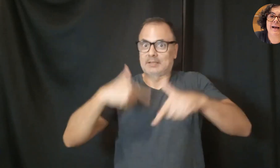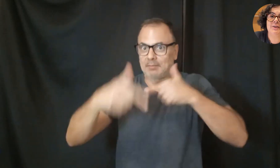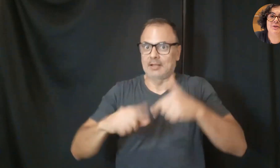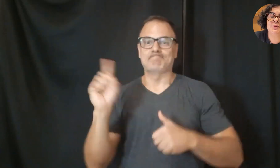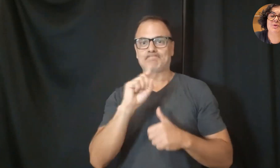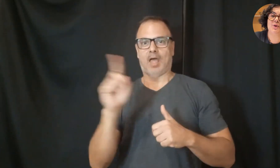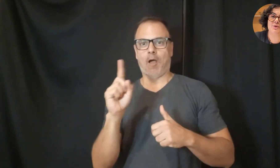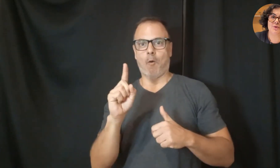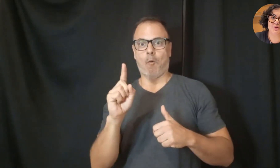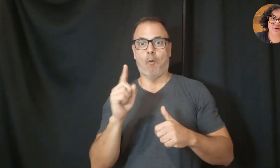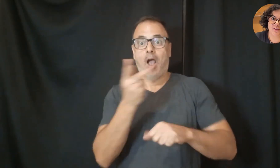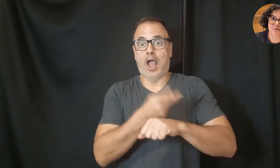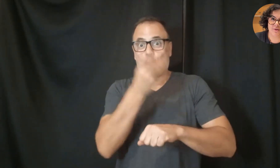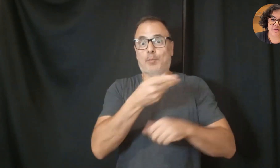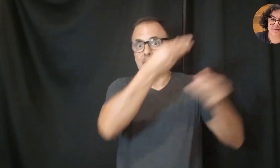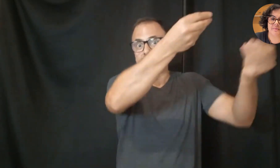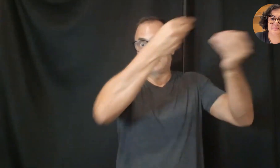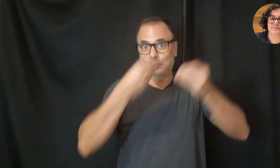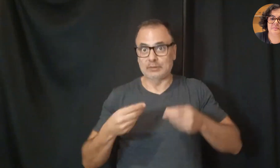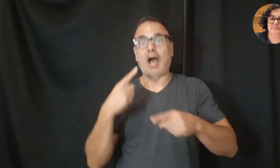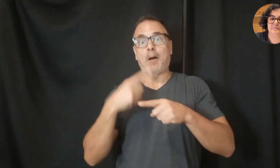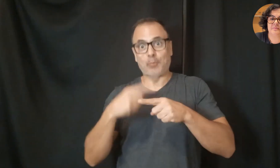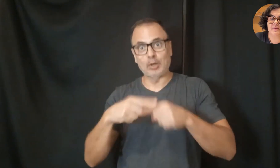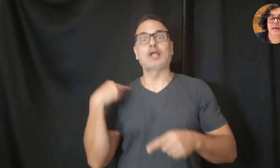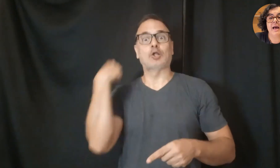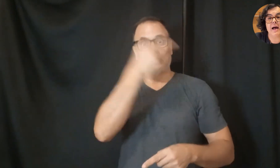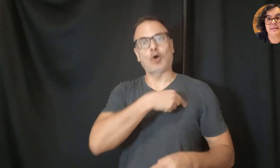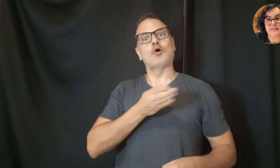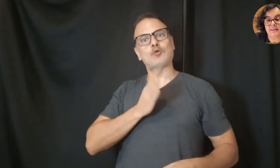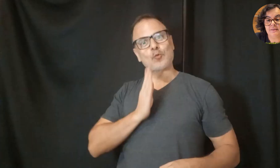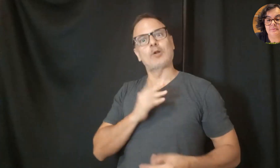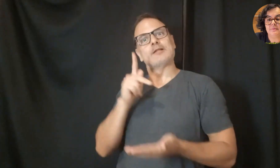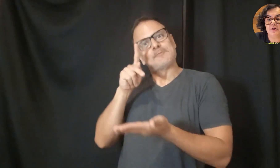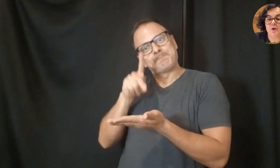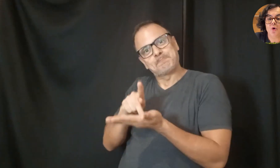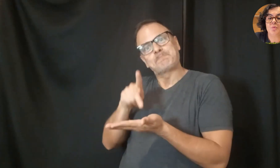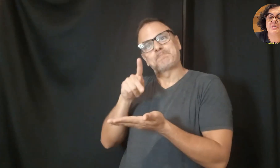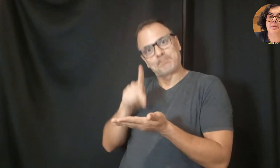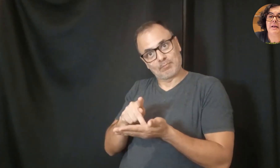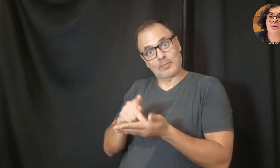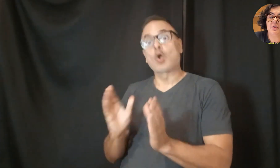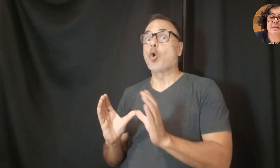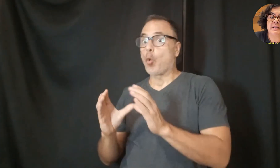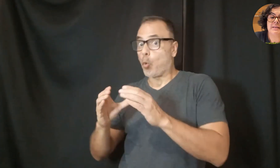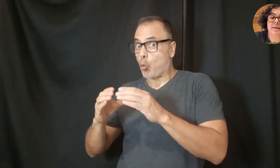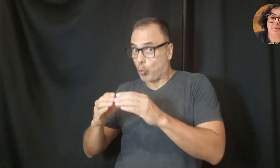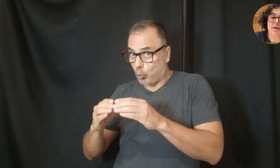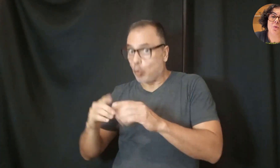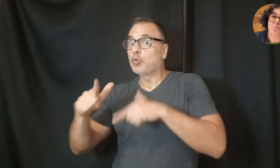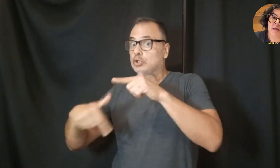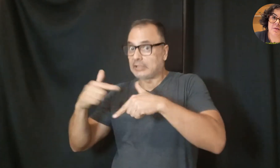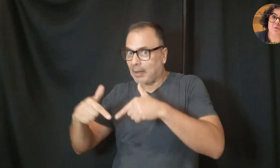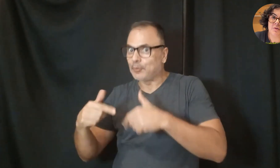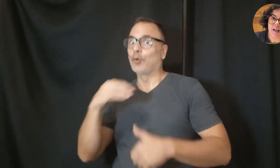sinceridade dos nossos corações. Assim, como os trabalhadores receberam o mesmo